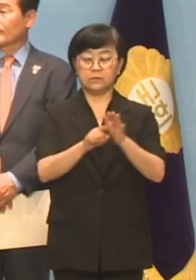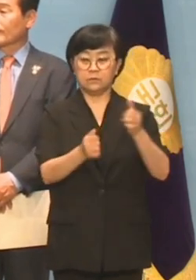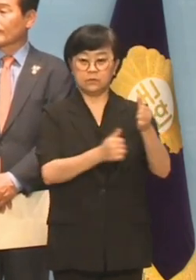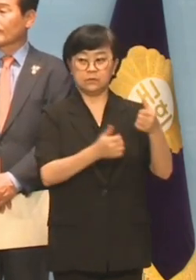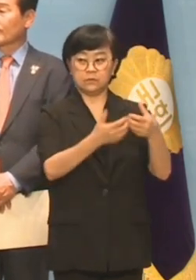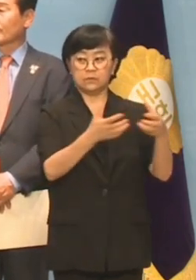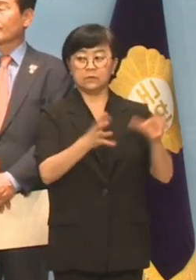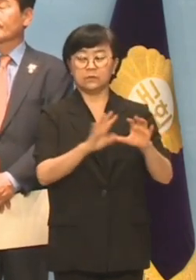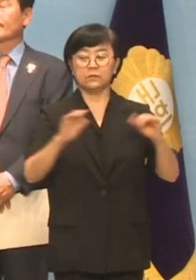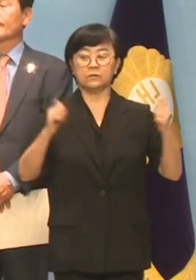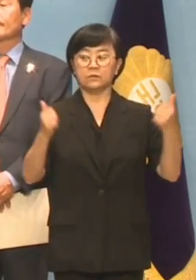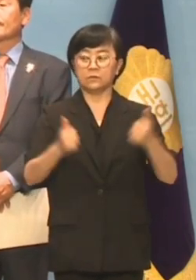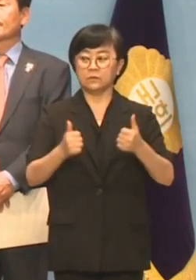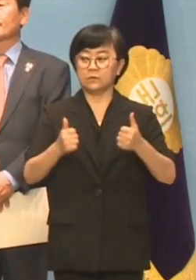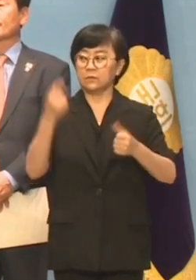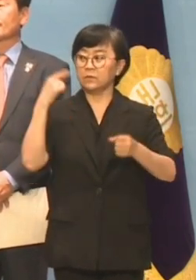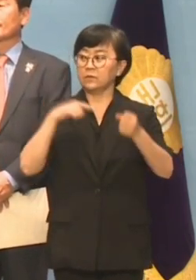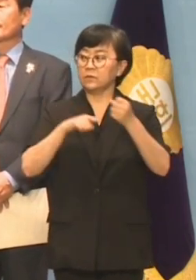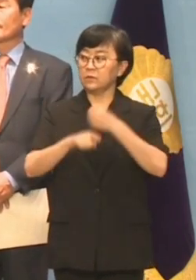국회